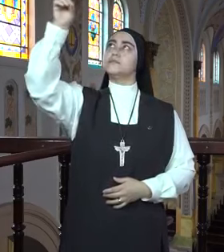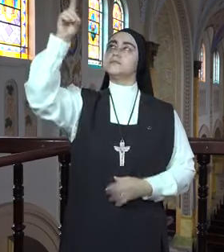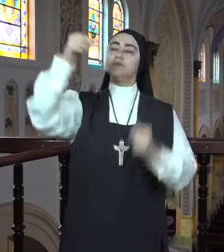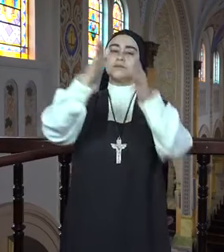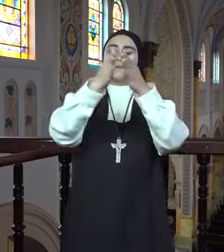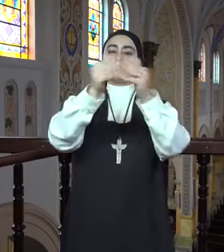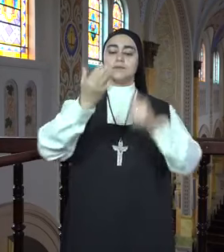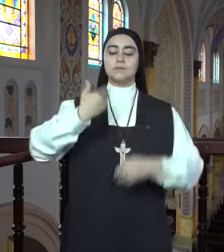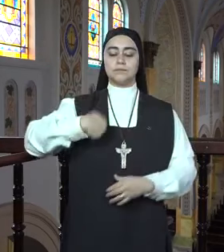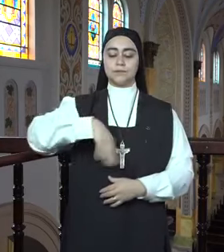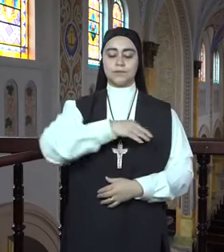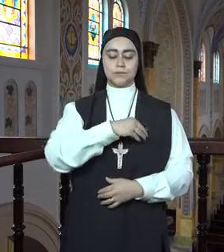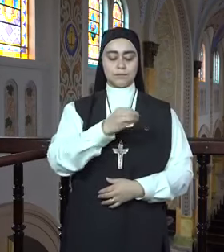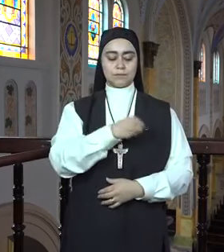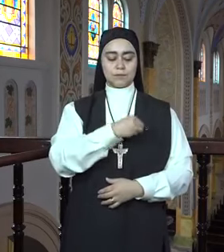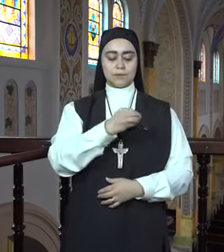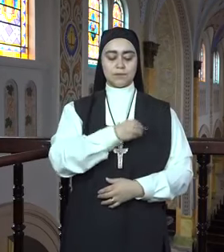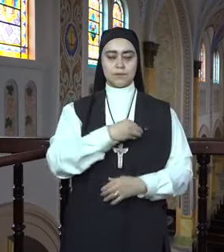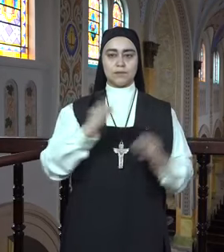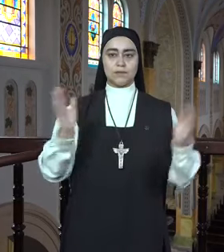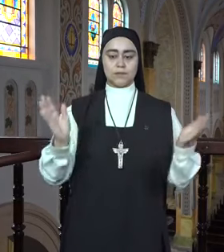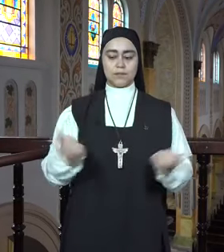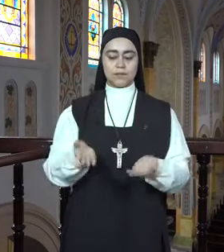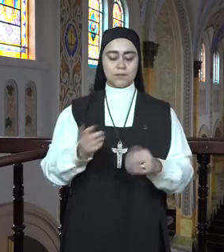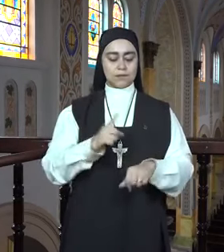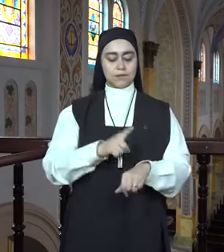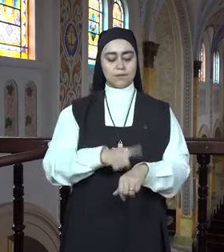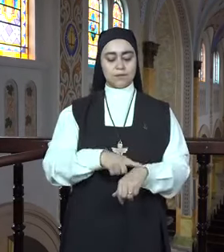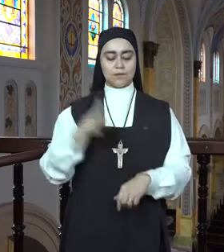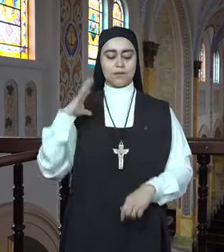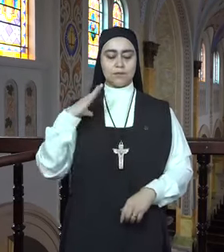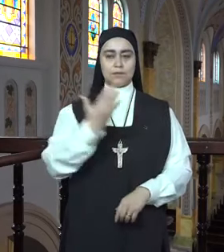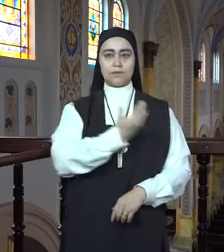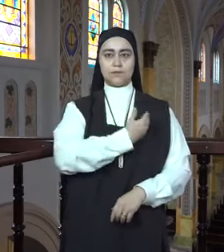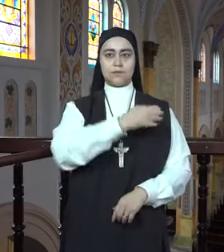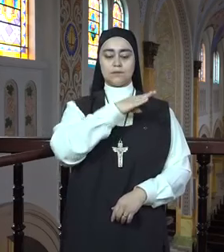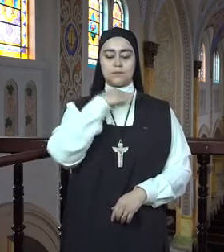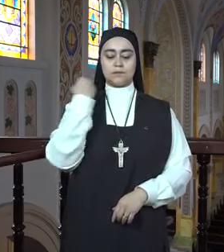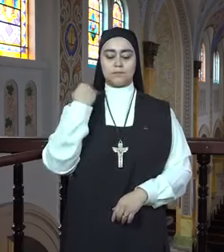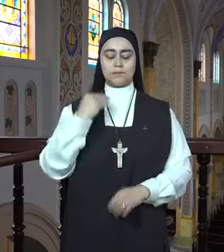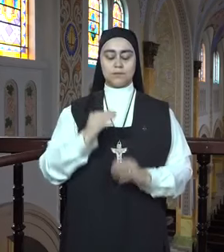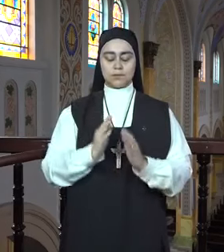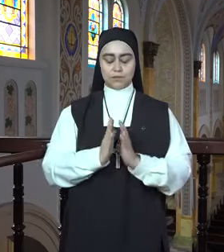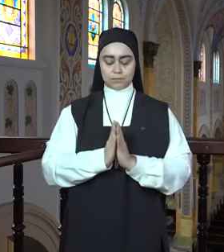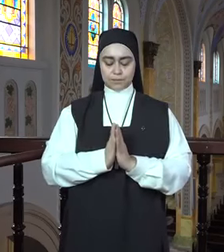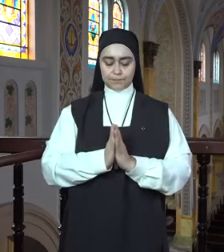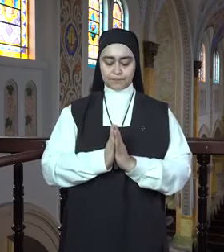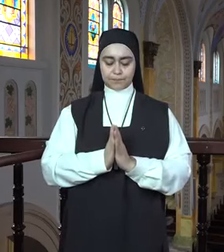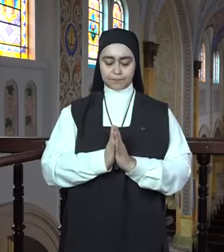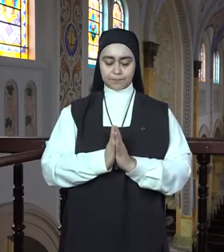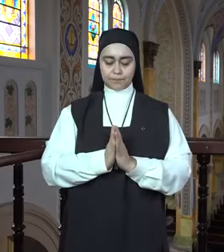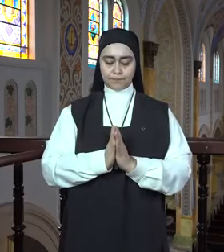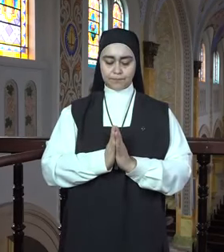Deus, rogai por nós, pecadores, agora e na hora de nossa morte. Amém.